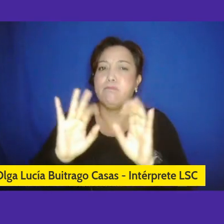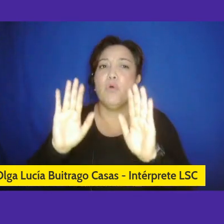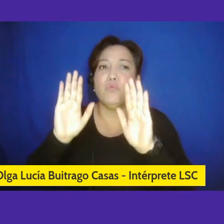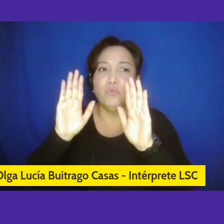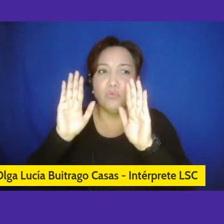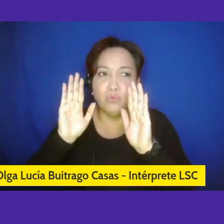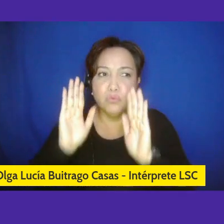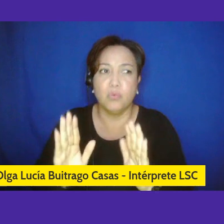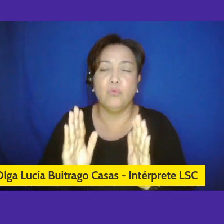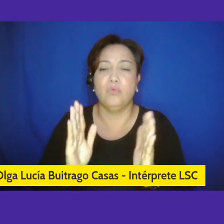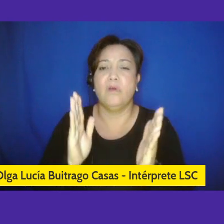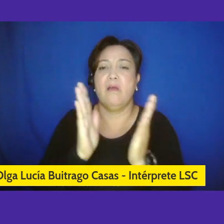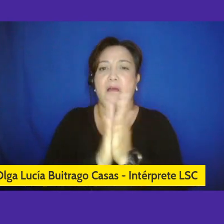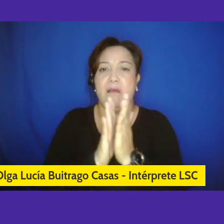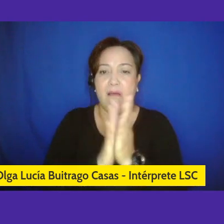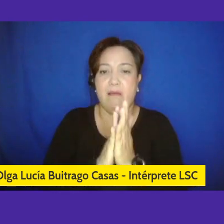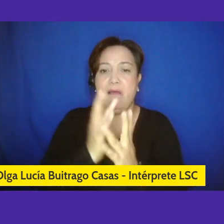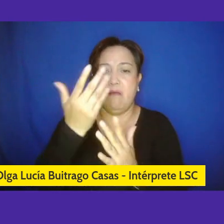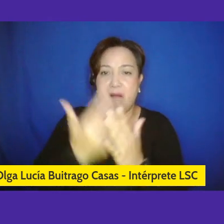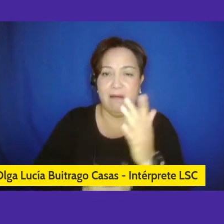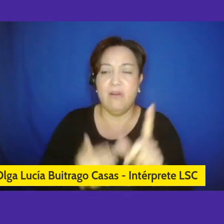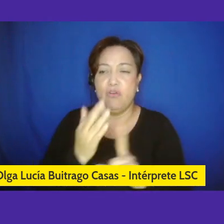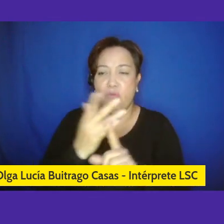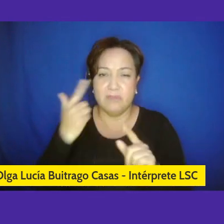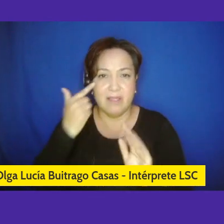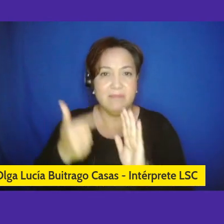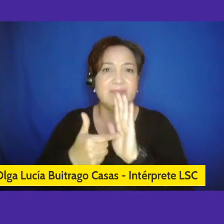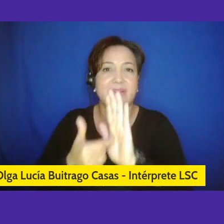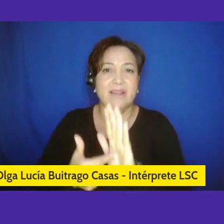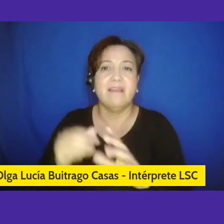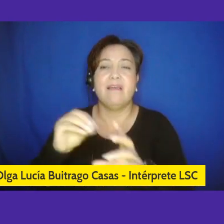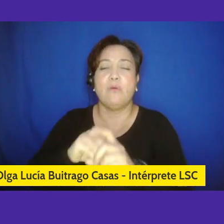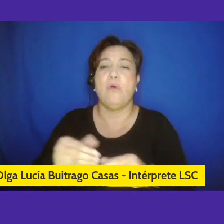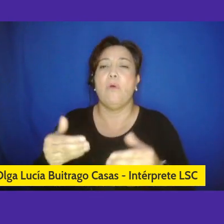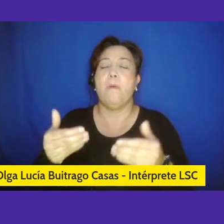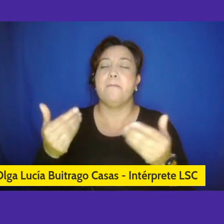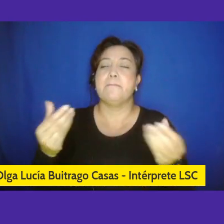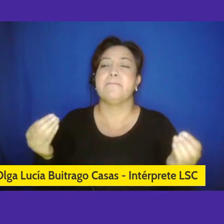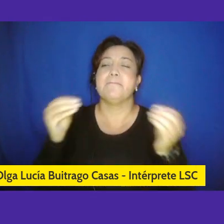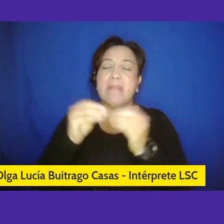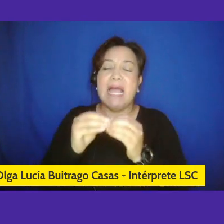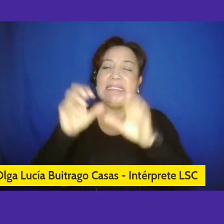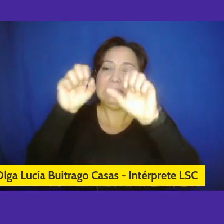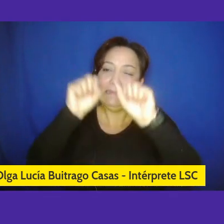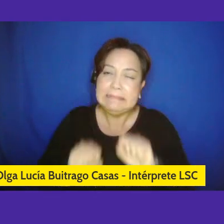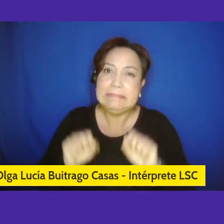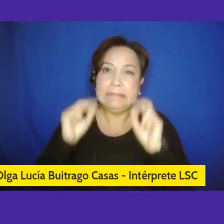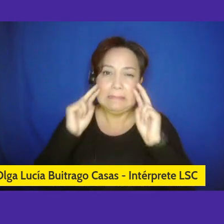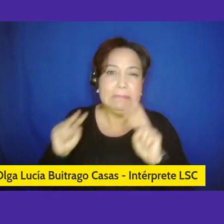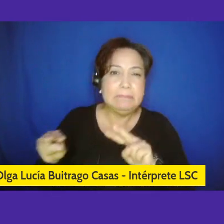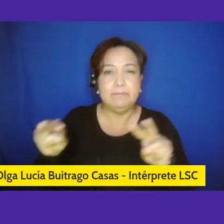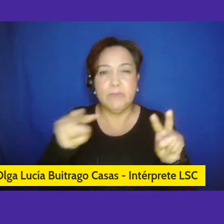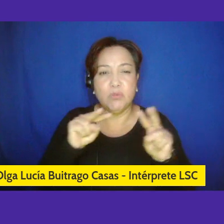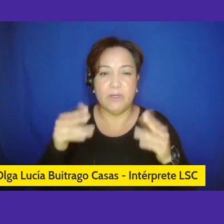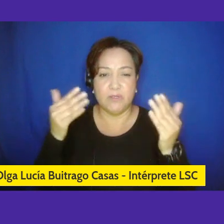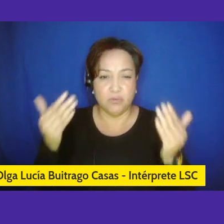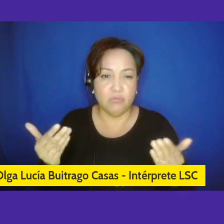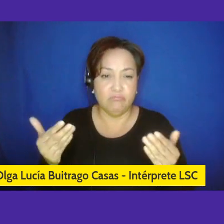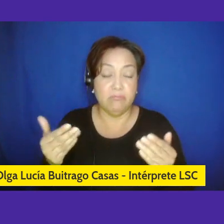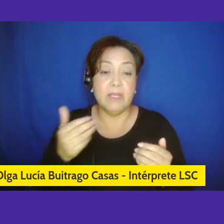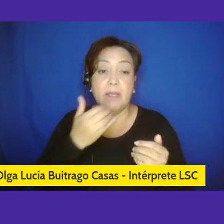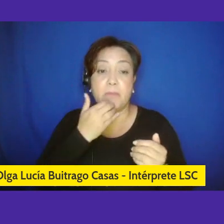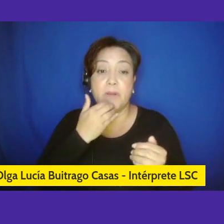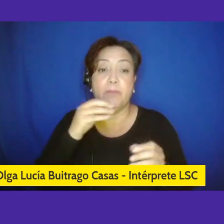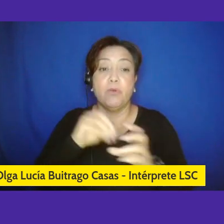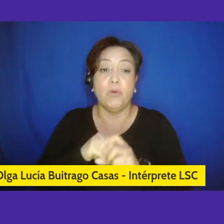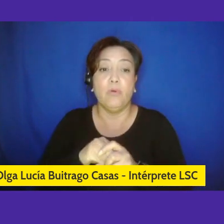que te hace trascender las fronteras, te hace visualizaciones y demás. Bueno, por ejemplo, nosotros hicimos Capitanes de América con HBO,